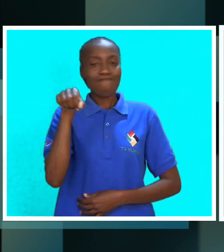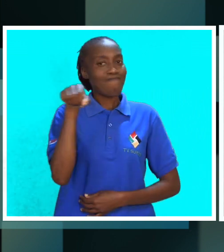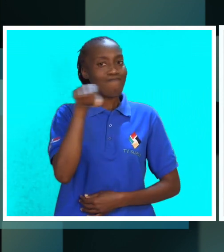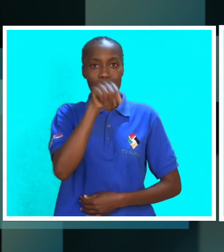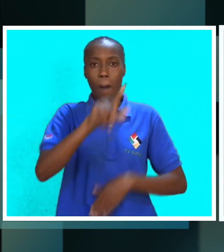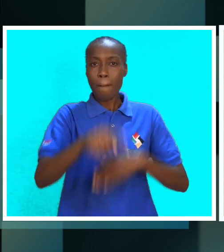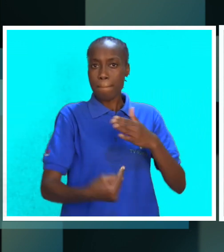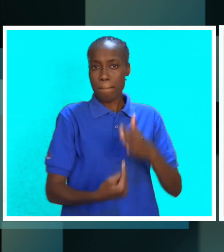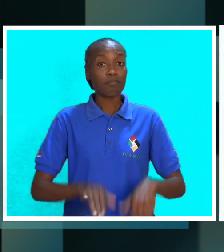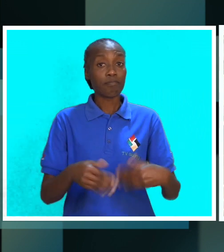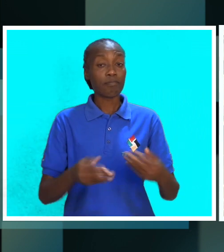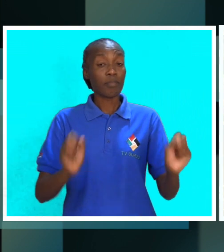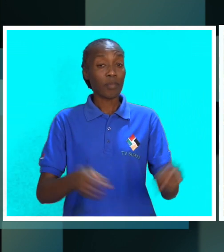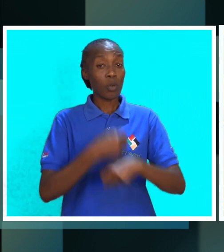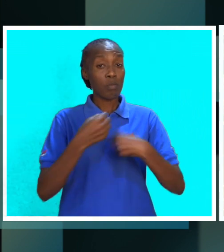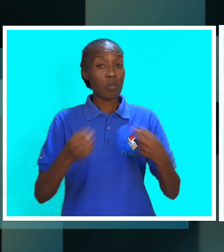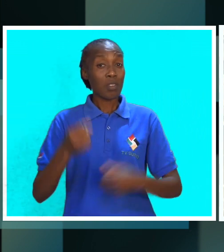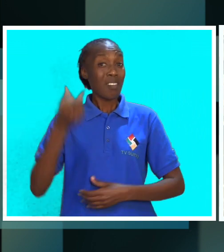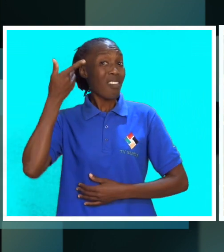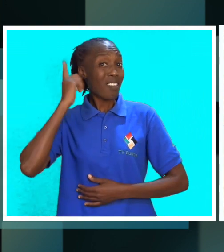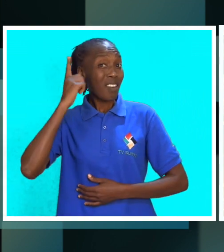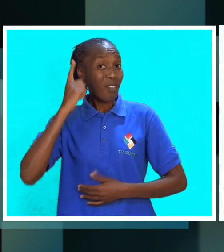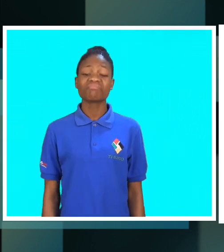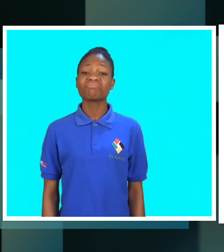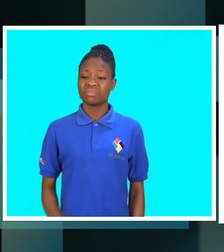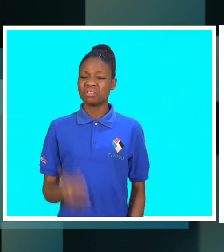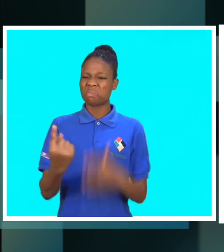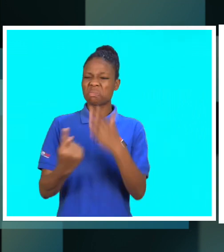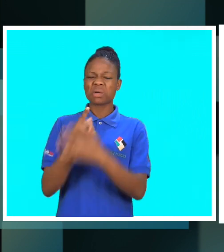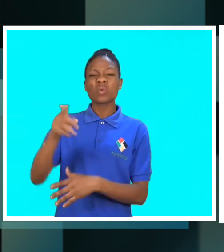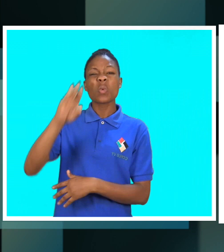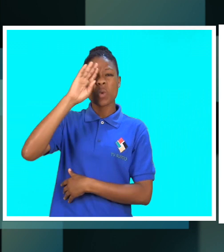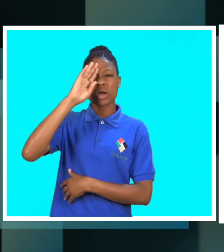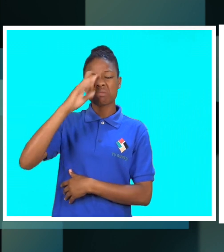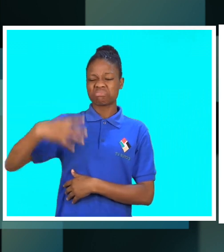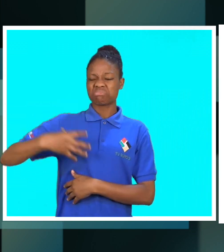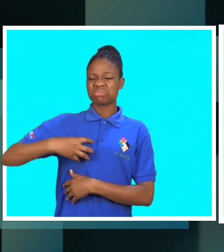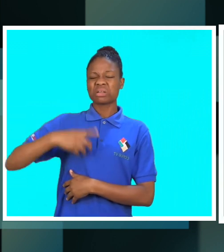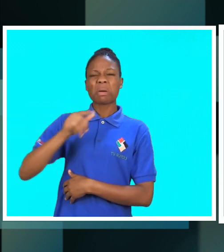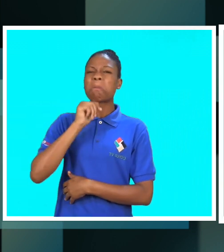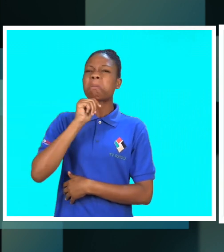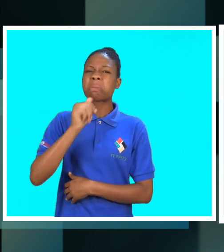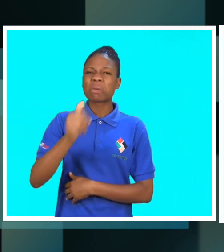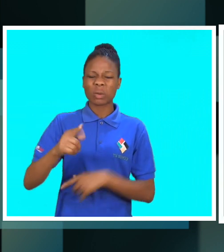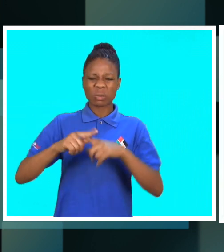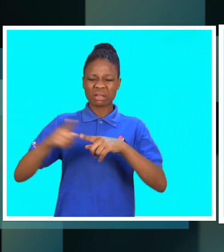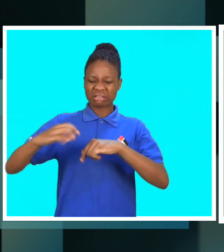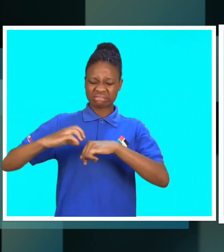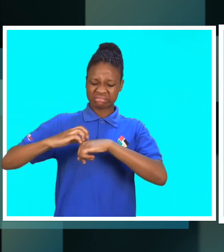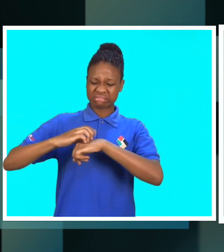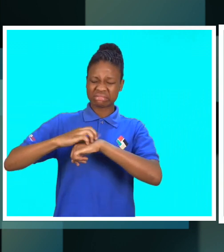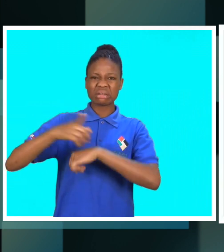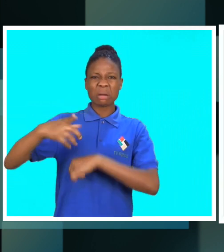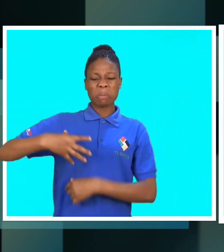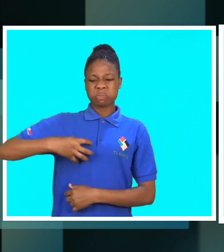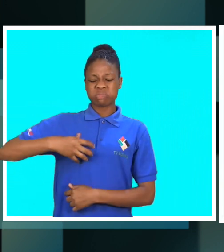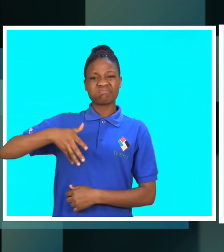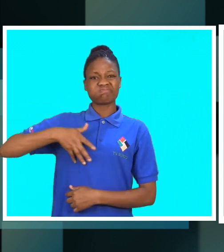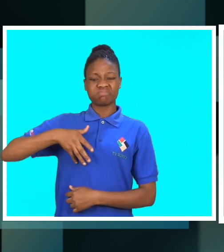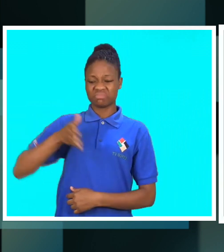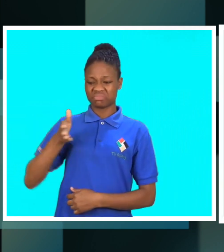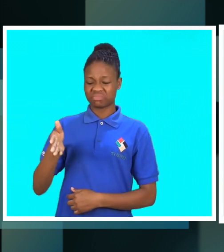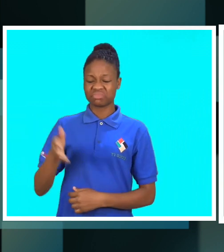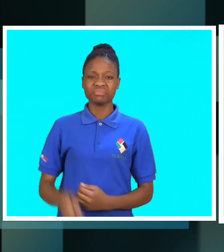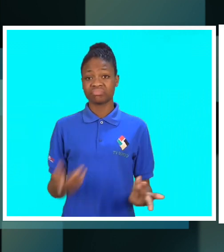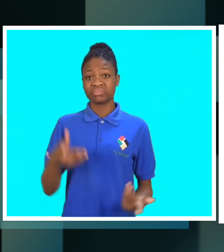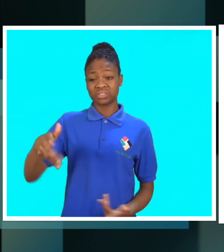nas mamas. Não pôr telefone. Sintomas mais comuns do cancro de mama são o aparecimento de caroço